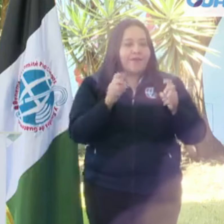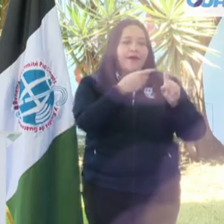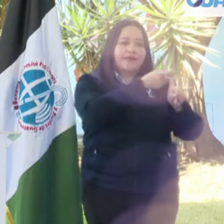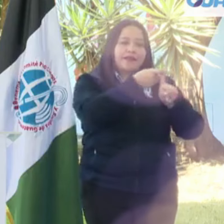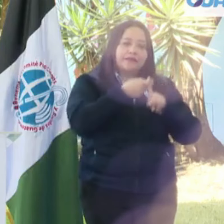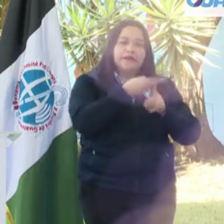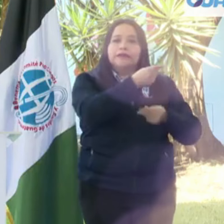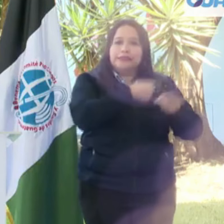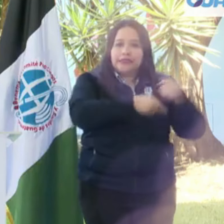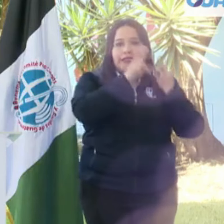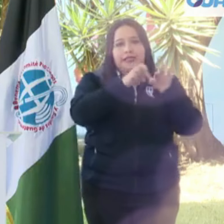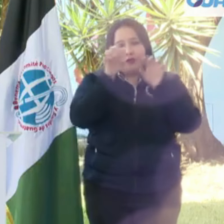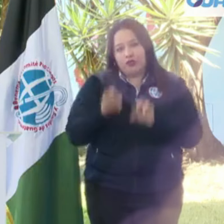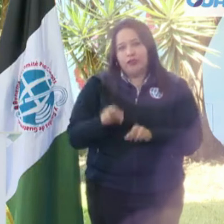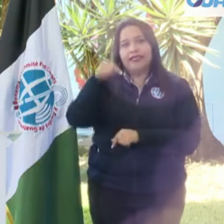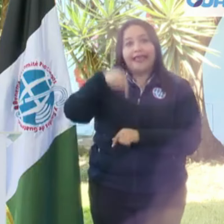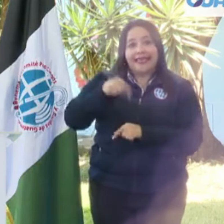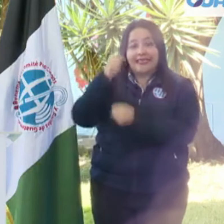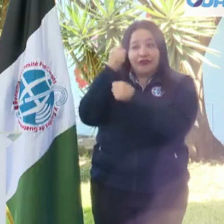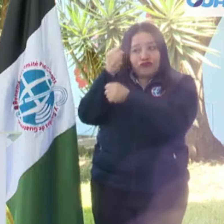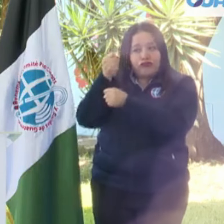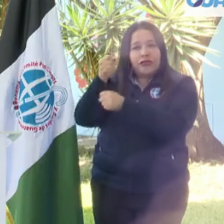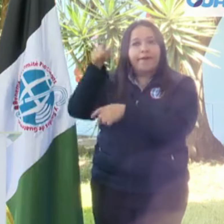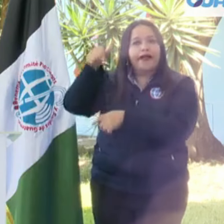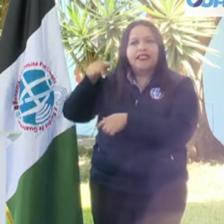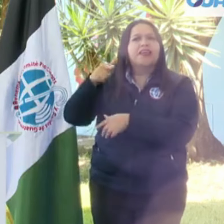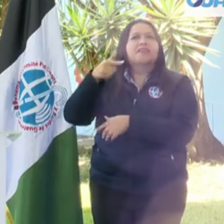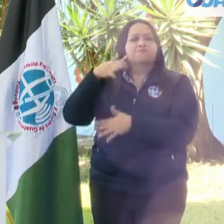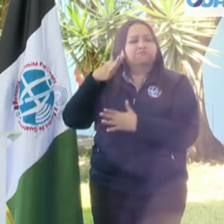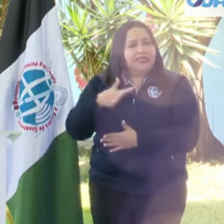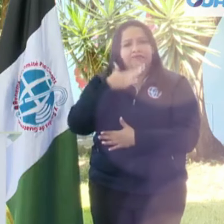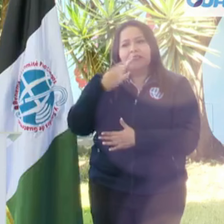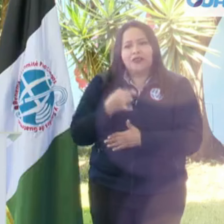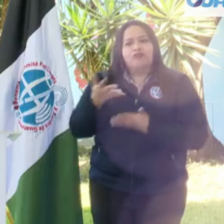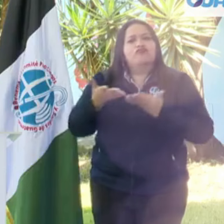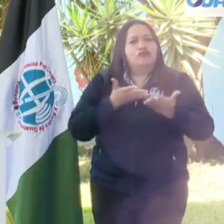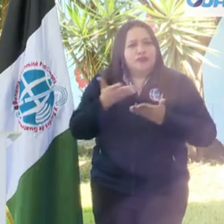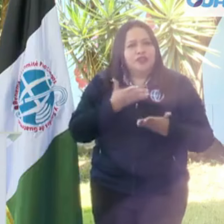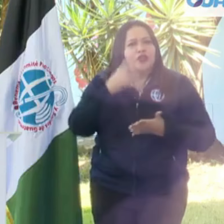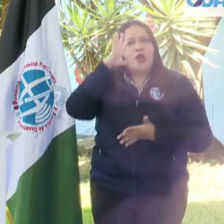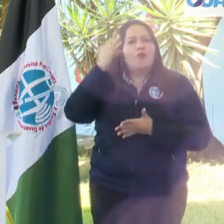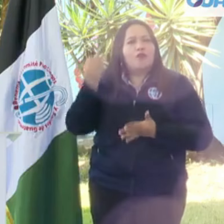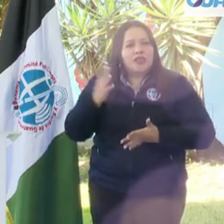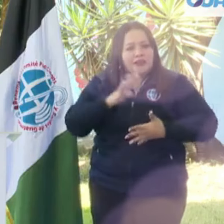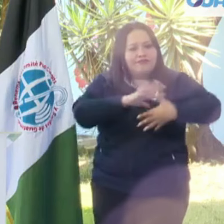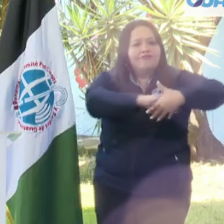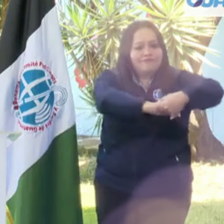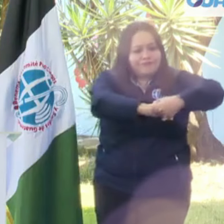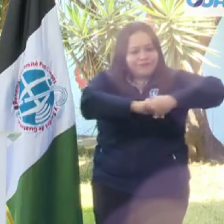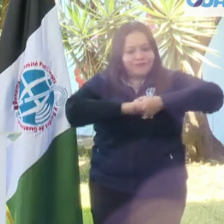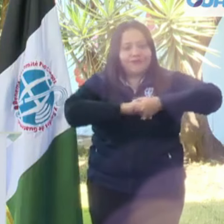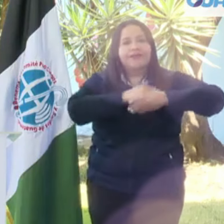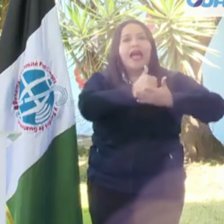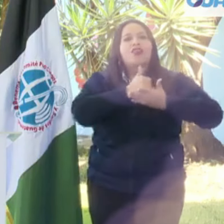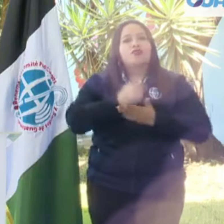en esta campaña que es una campaña noble porque tiende la mano a otras personas